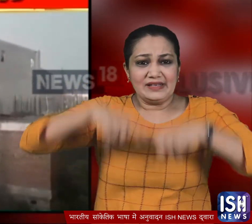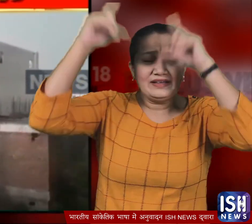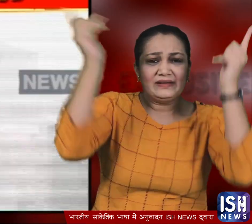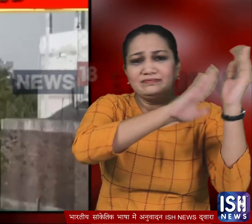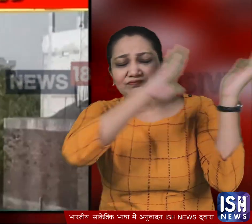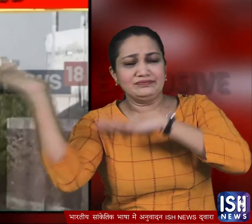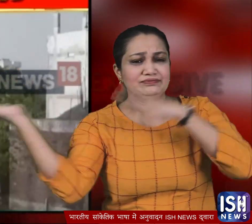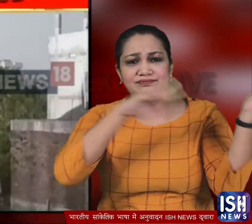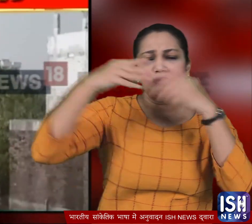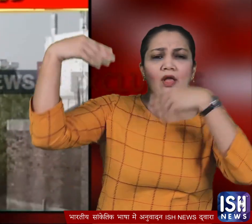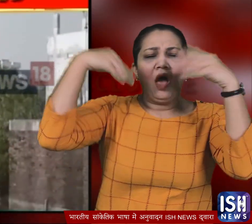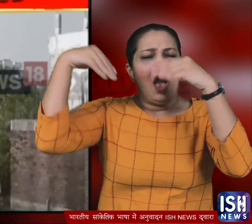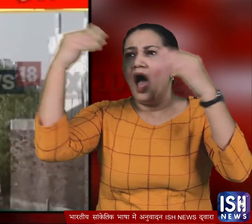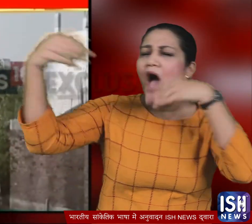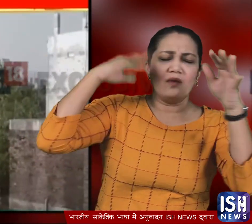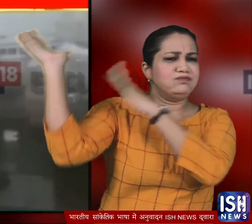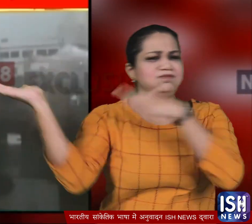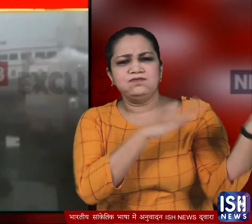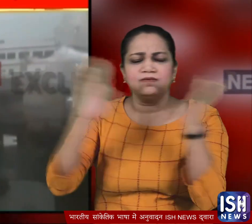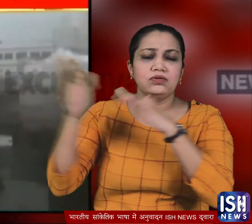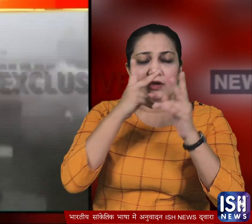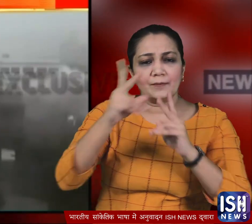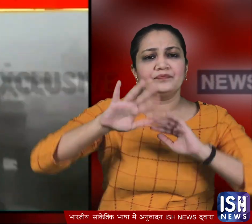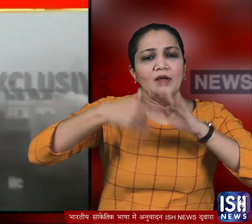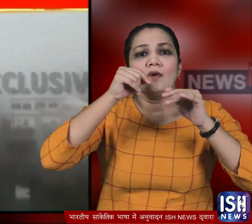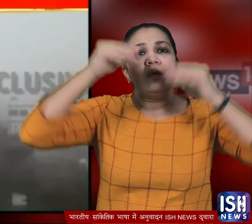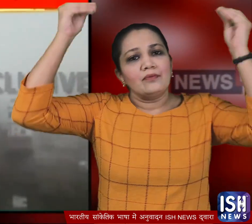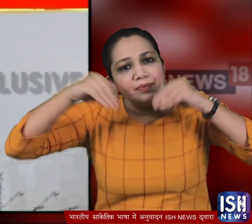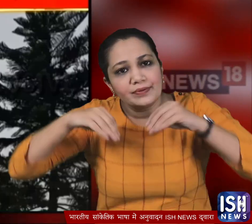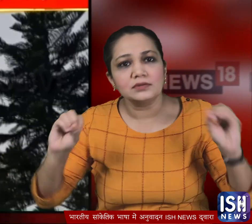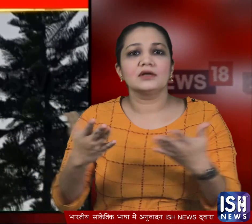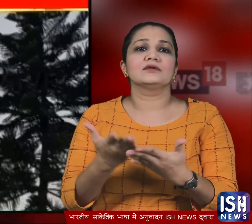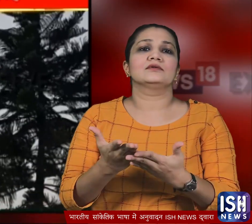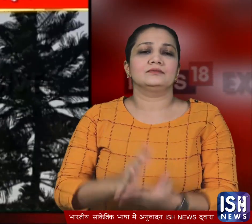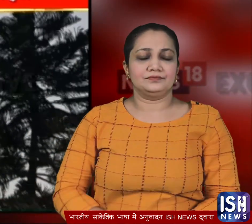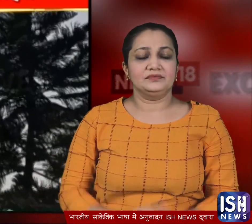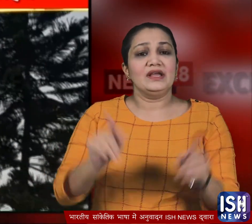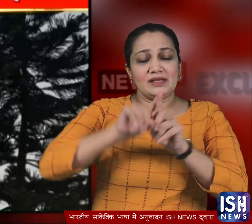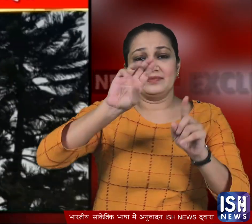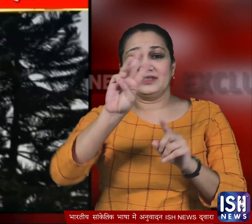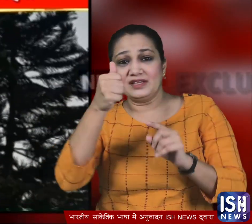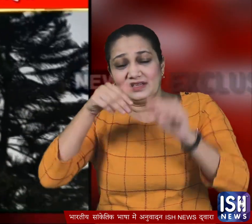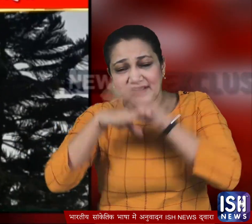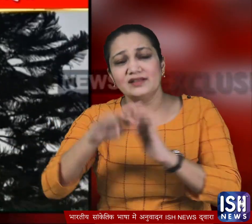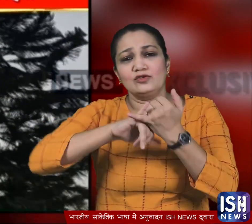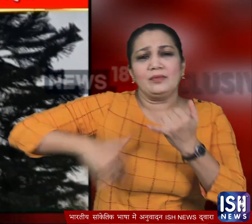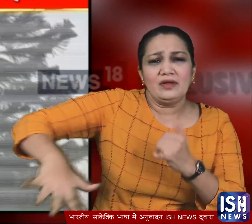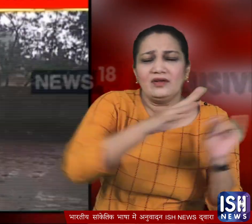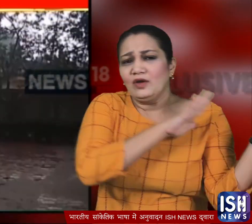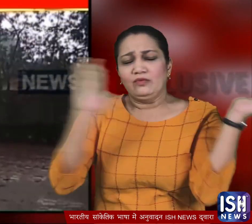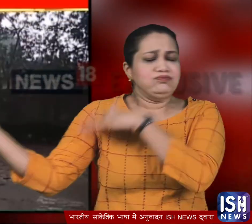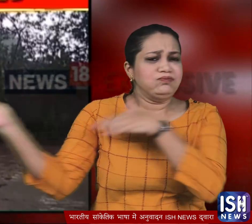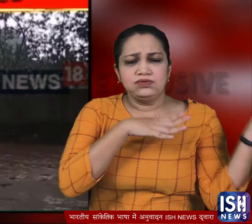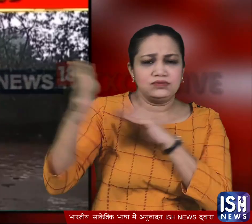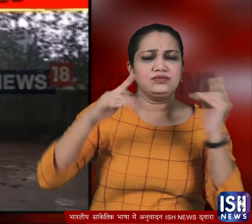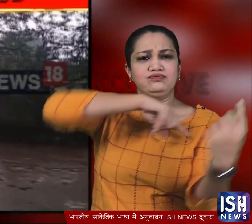की टहनियों और पत्तों के हिलने से ही लगाया जा सकता है। कुछ देर बाद वहां पानी की बूंदें भी गिरी। कुछ इसी तरह छत्तीसगढ़ के सूरजपुर में आंधी के बाद